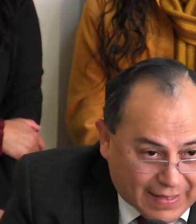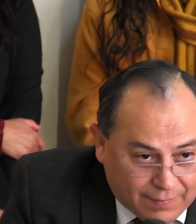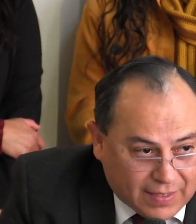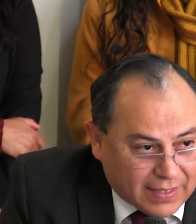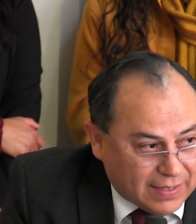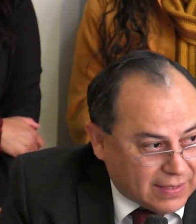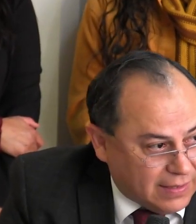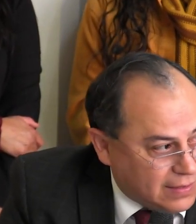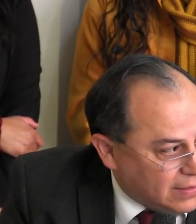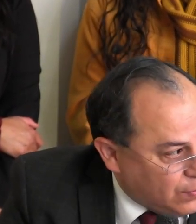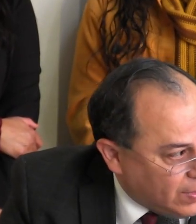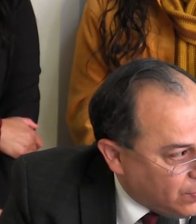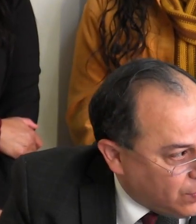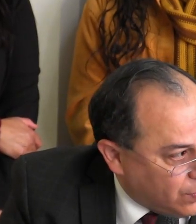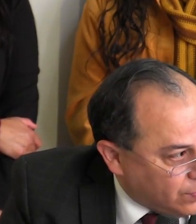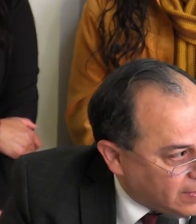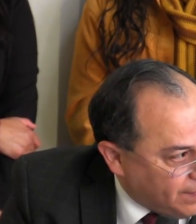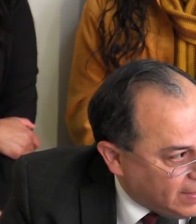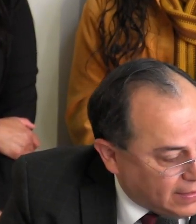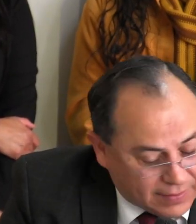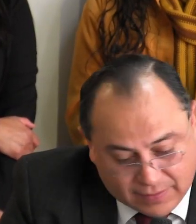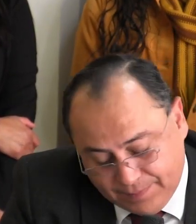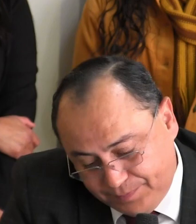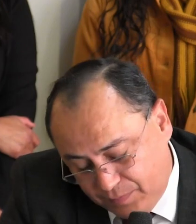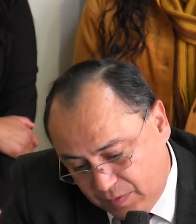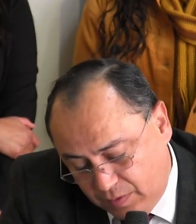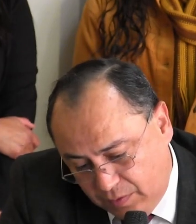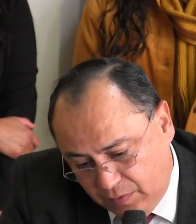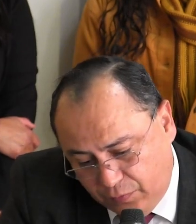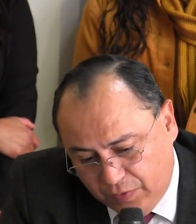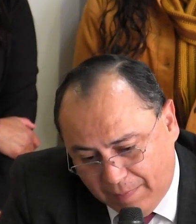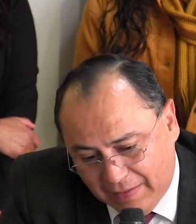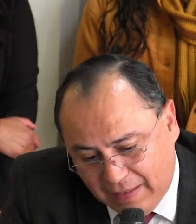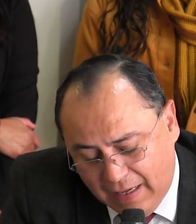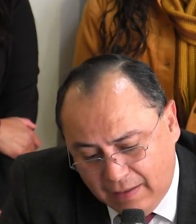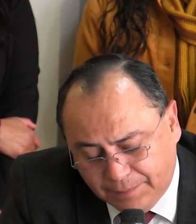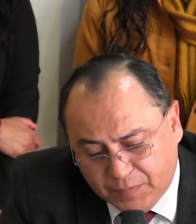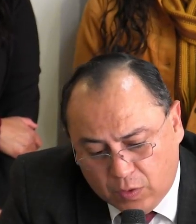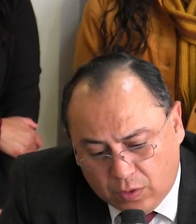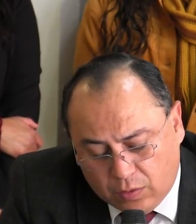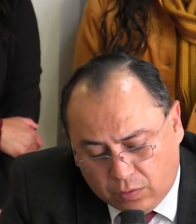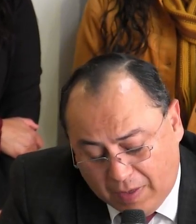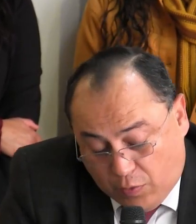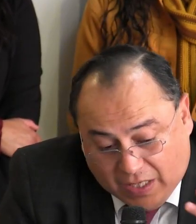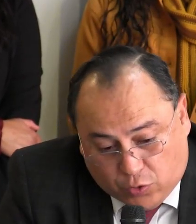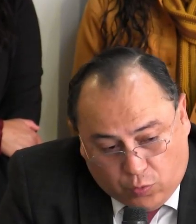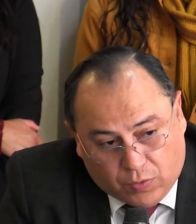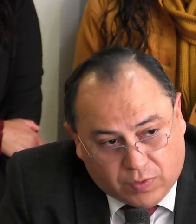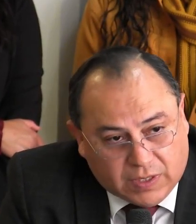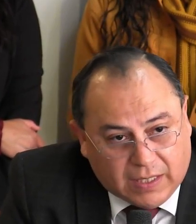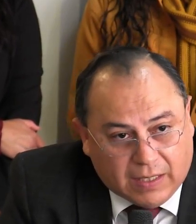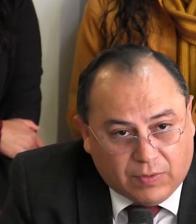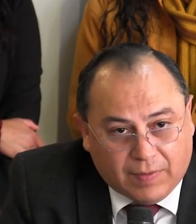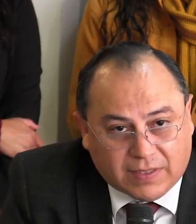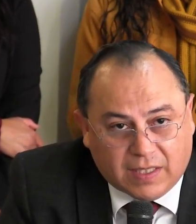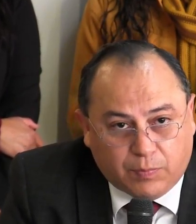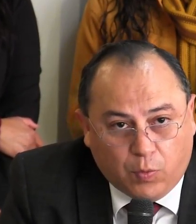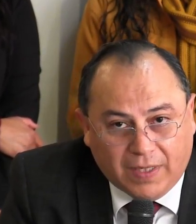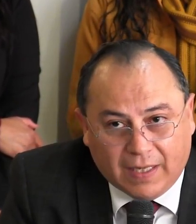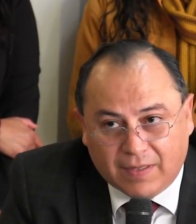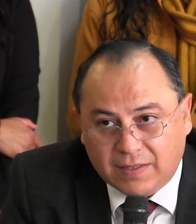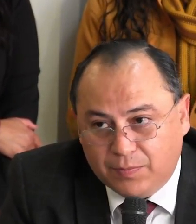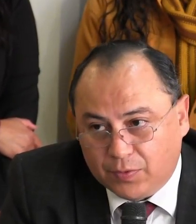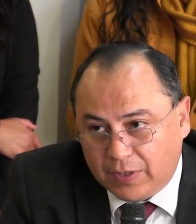visión académica, que desde luego también es fundamental, con mayor razón cuando es de la